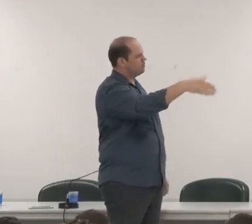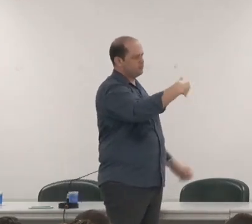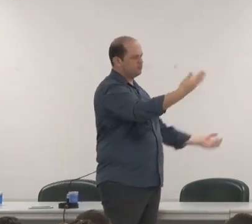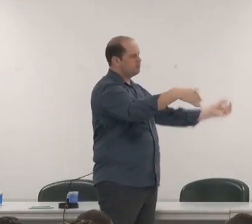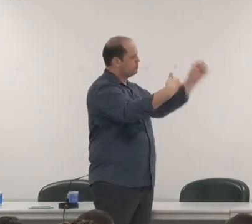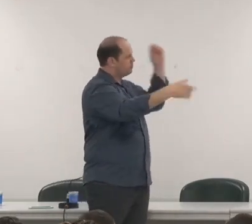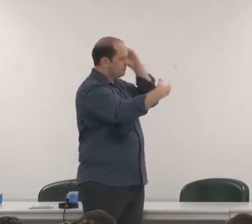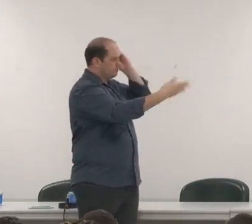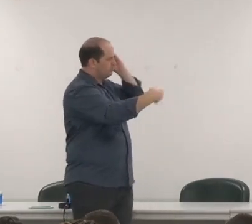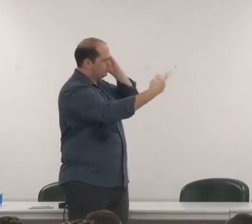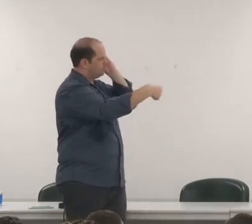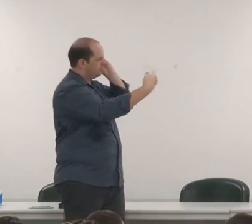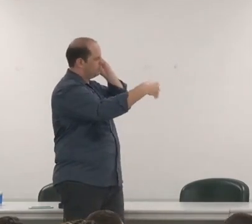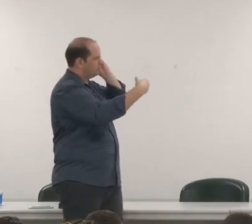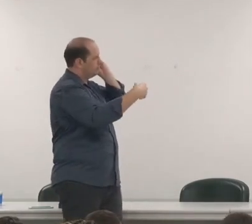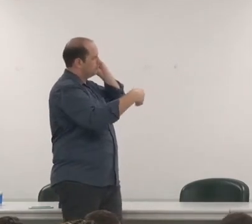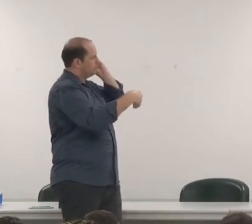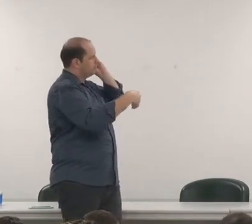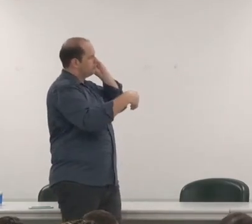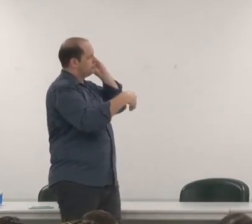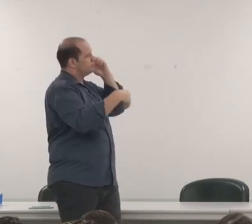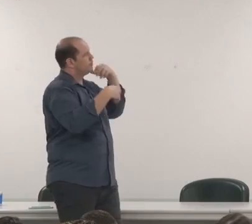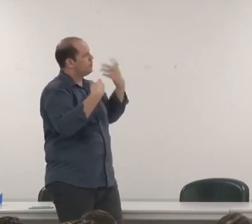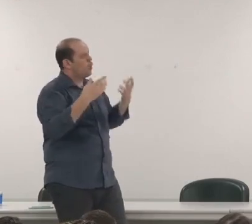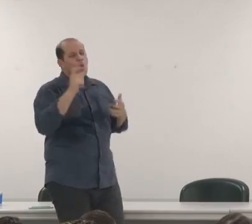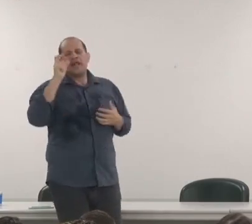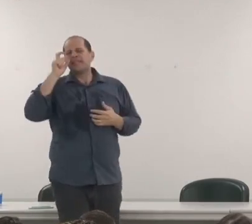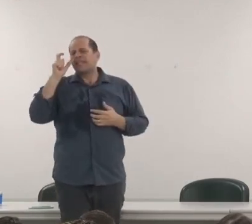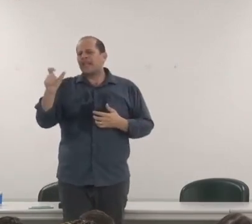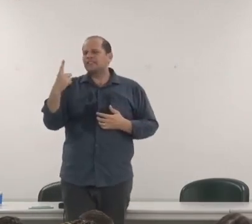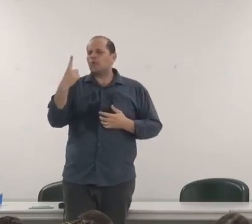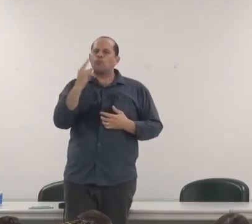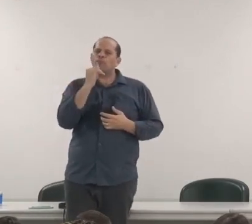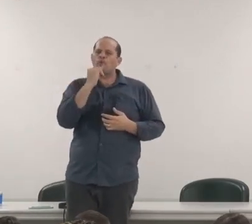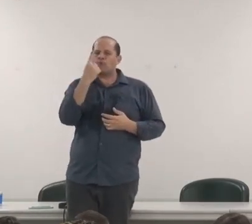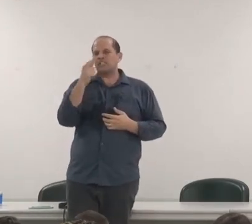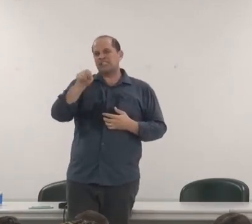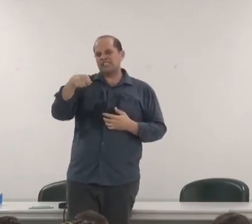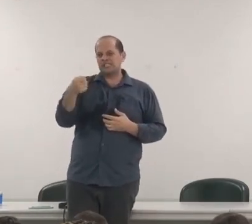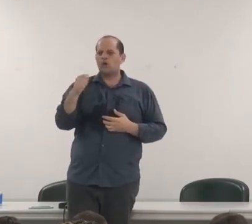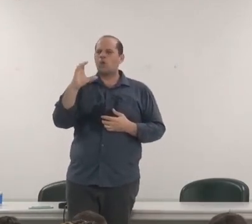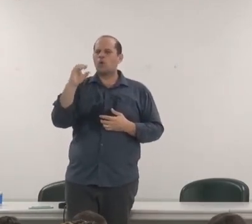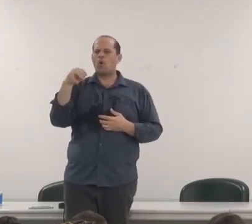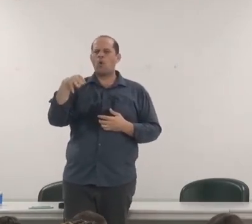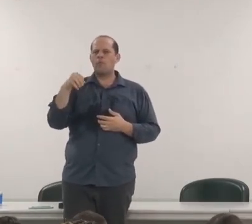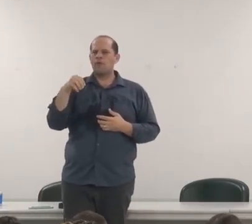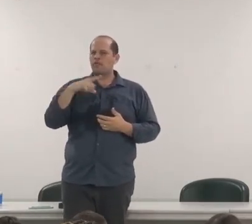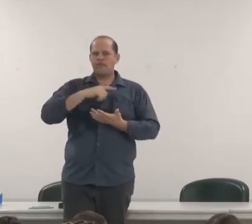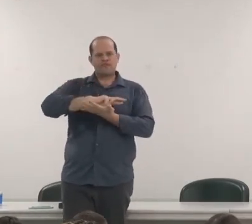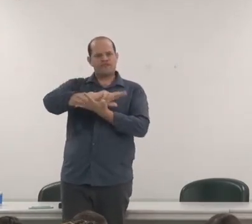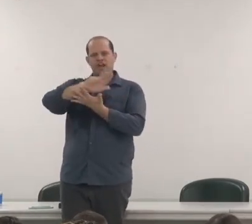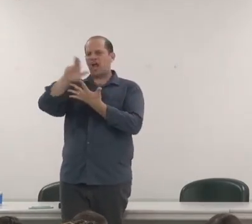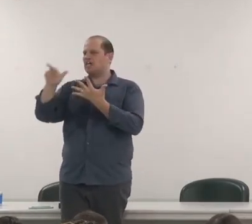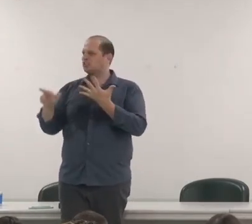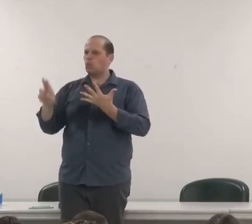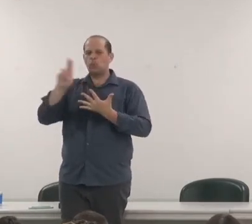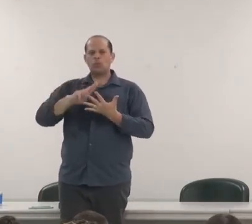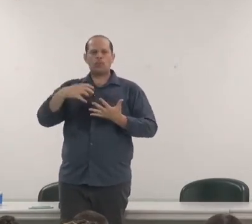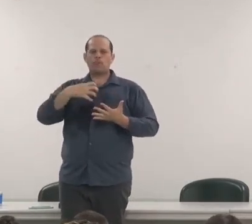Pode ir para o próximo, por favor. Então, é interessante, por exemplo, o sinal de como. Existem